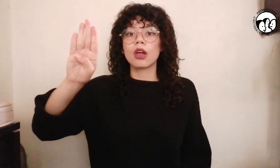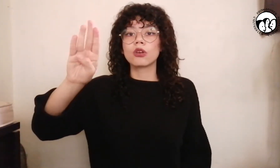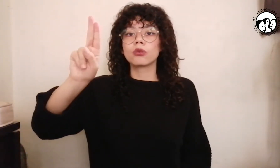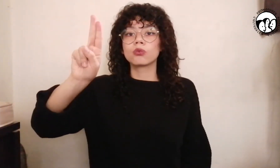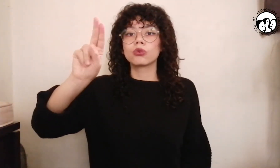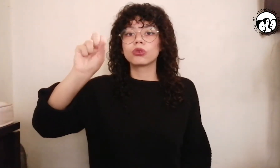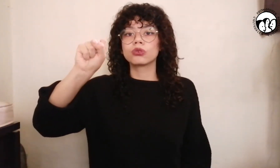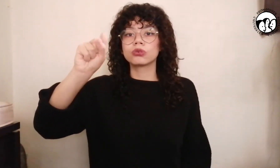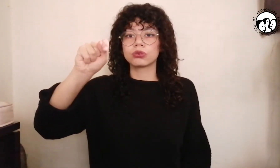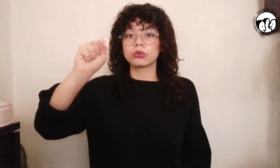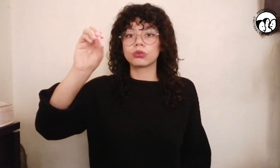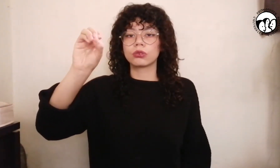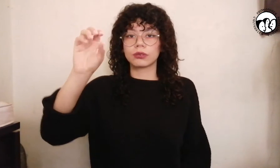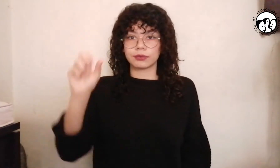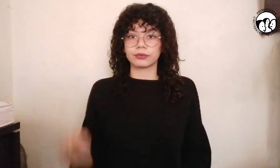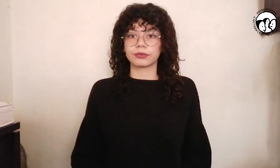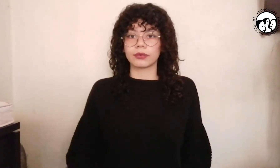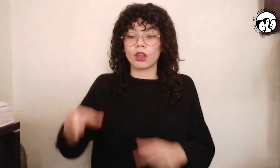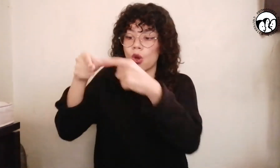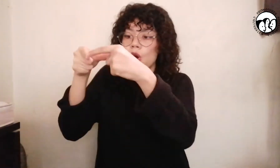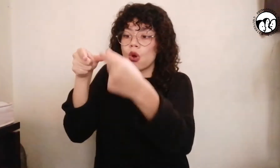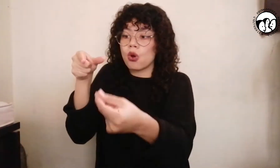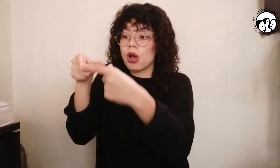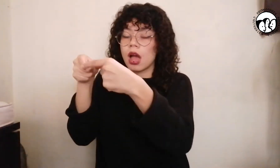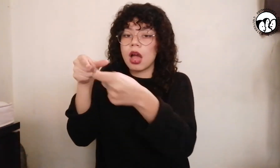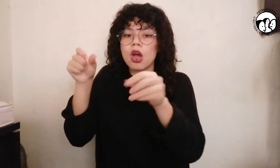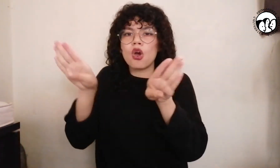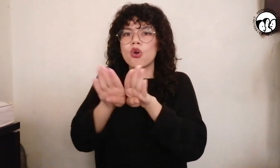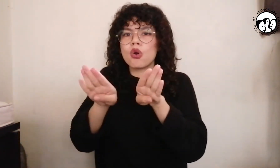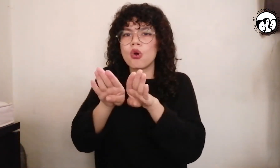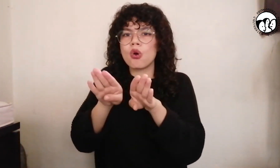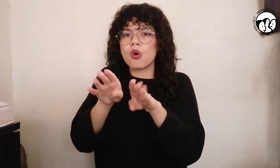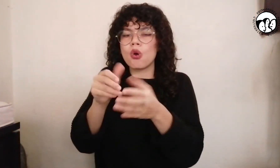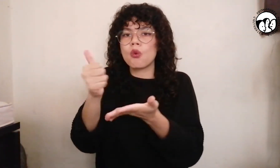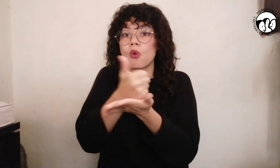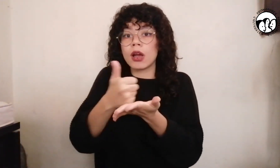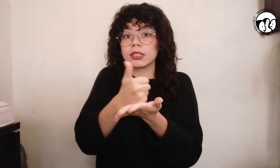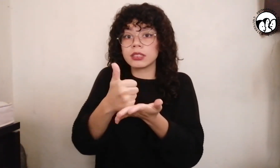azuladas, así como le brotan flores amarillas.